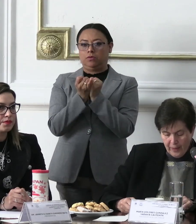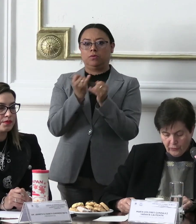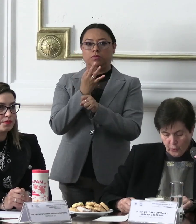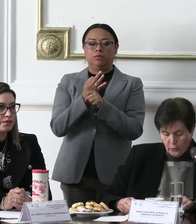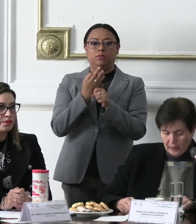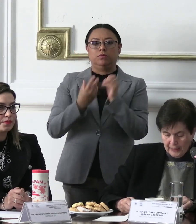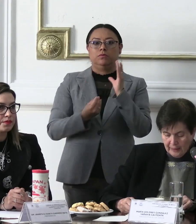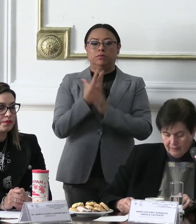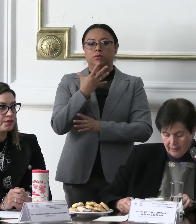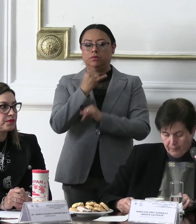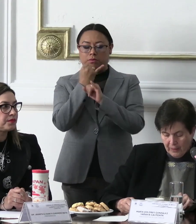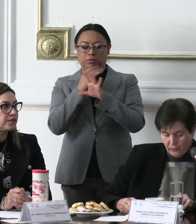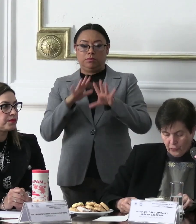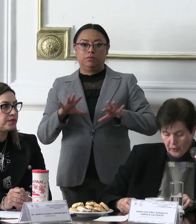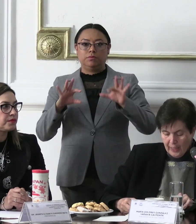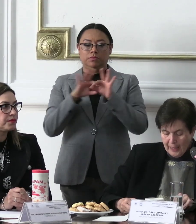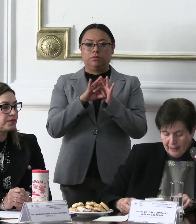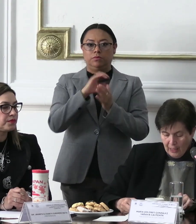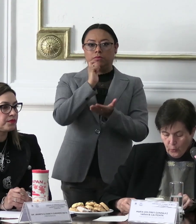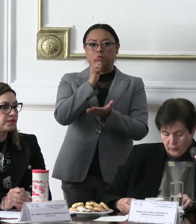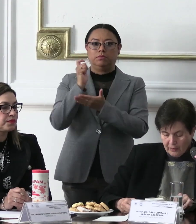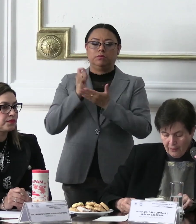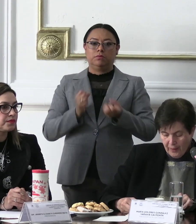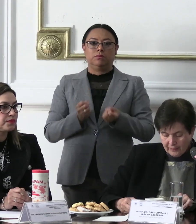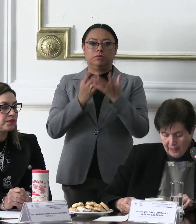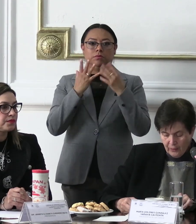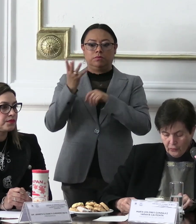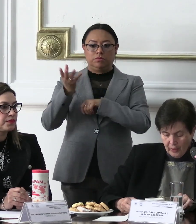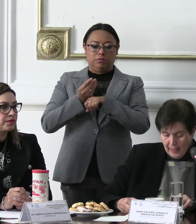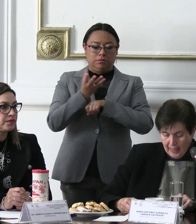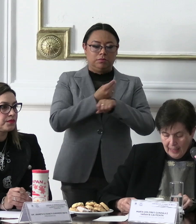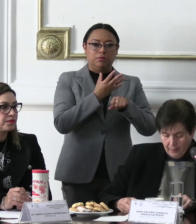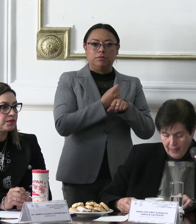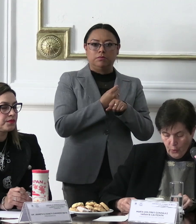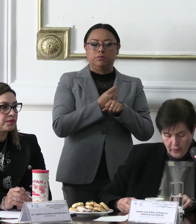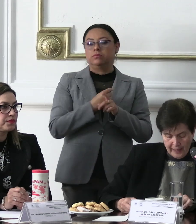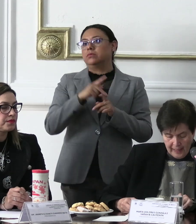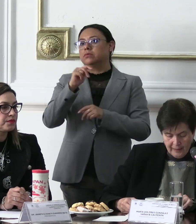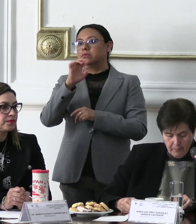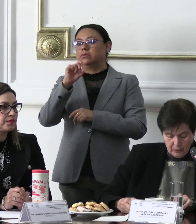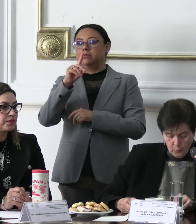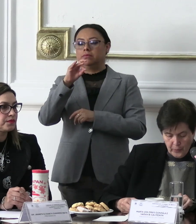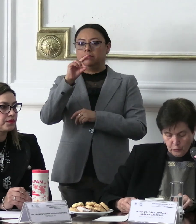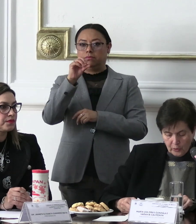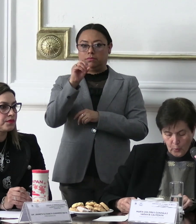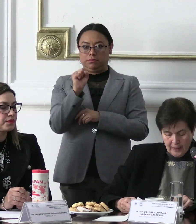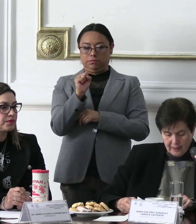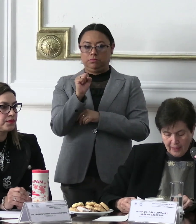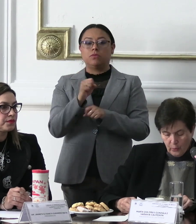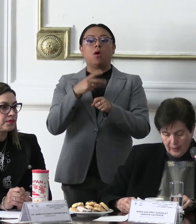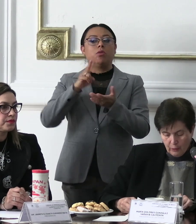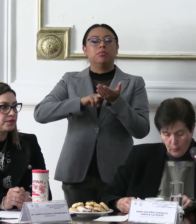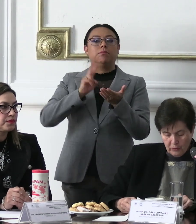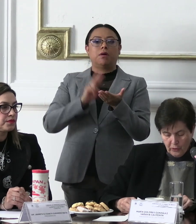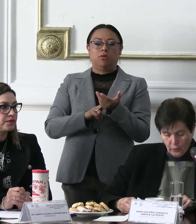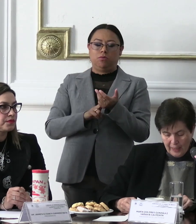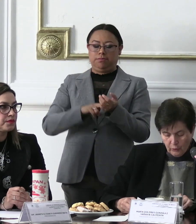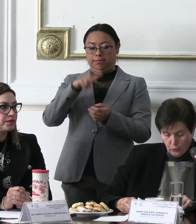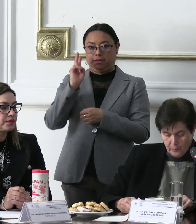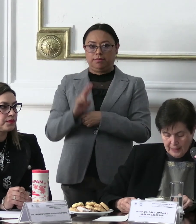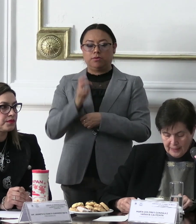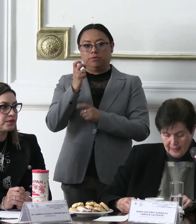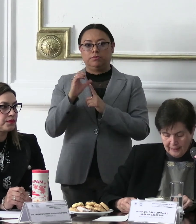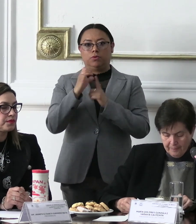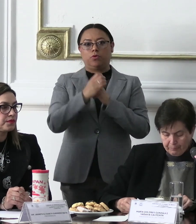por inflación, índice de precios y ajustes deflactados, el valor real del presupuesto actualizado de la Comisión